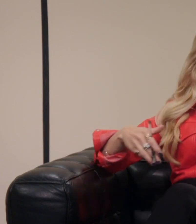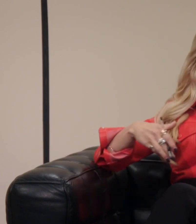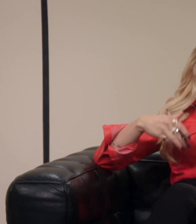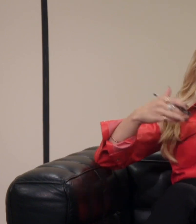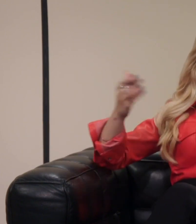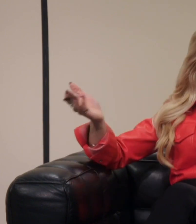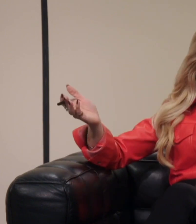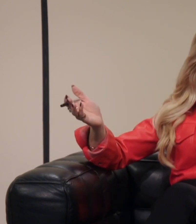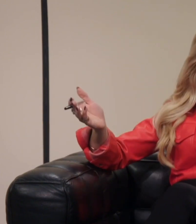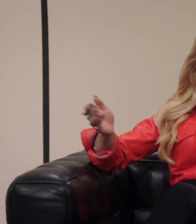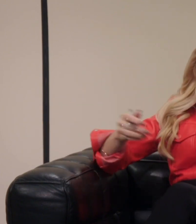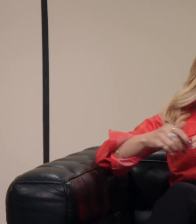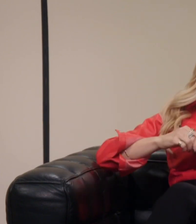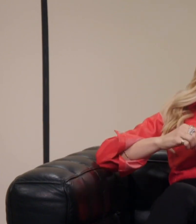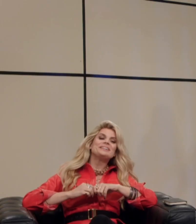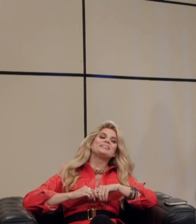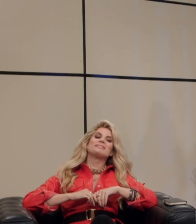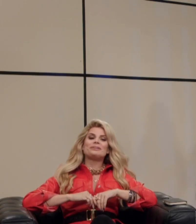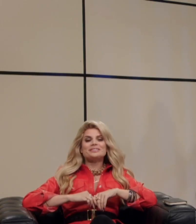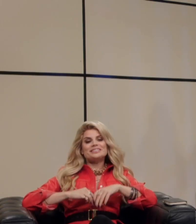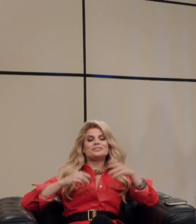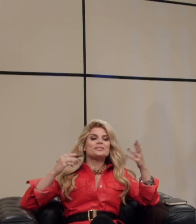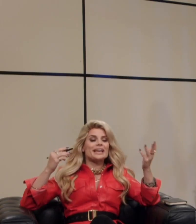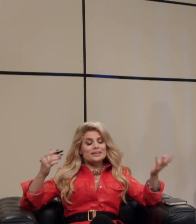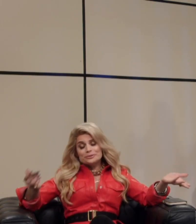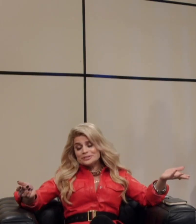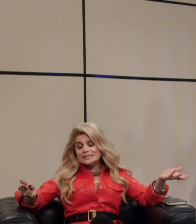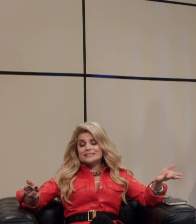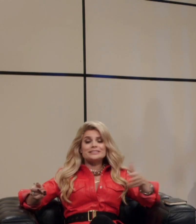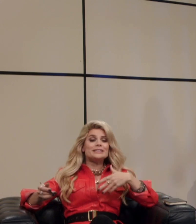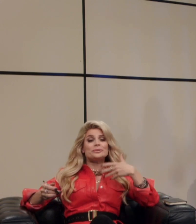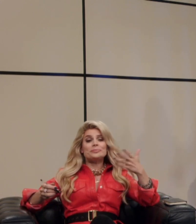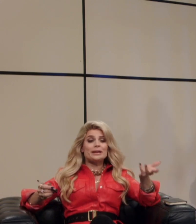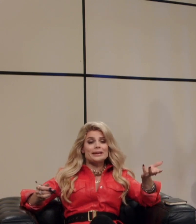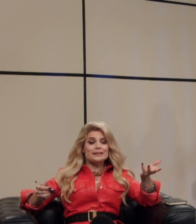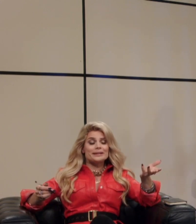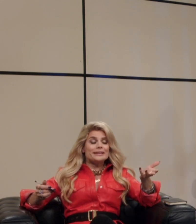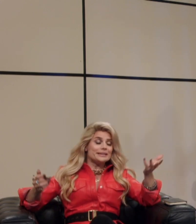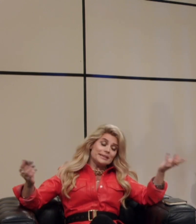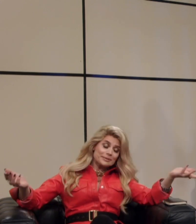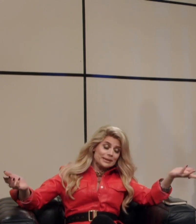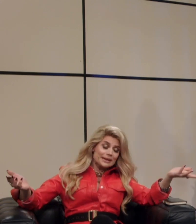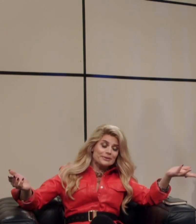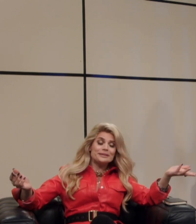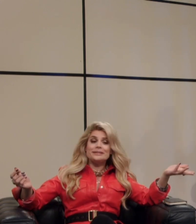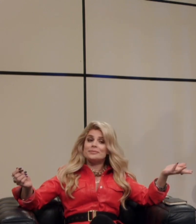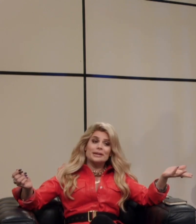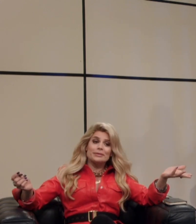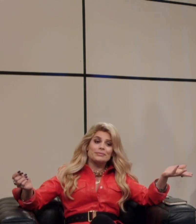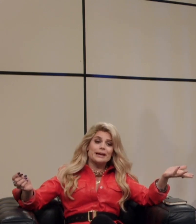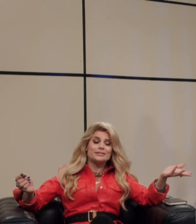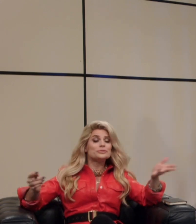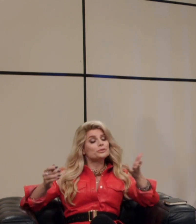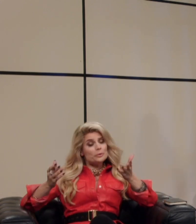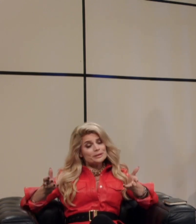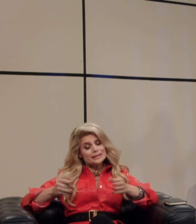te zijn dat natuurlijk van Burbunny is. Maar goed, het is natuurlijk geen Gucci, het is niet een Prada. Hiermee haal je niet de